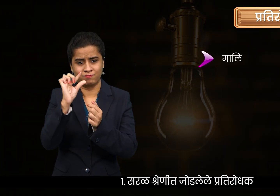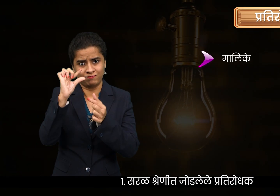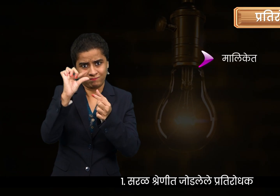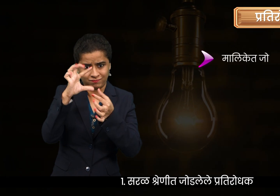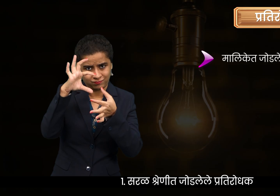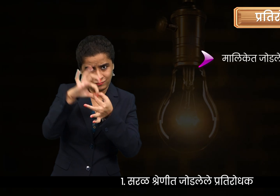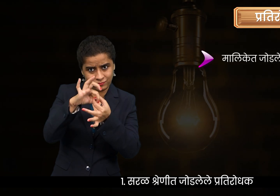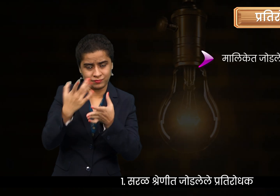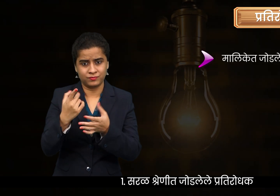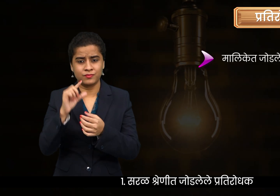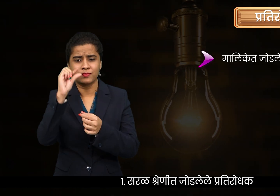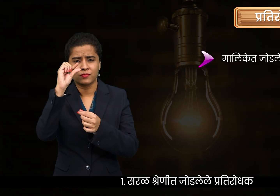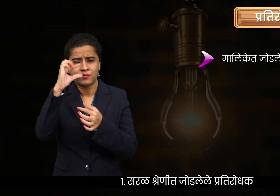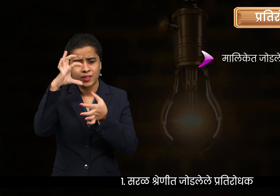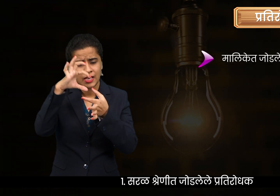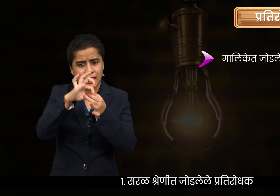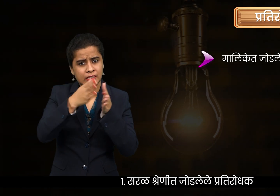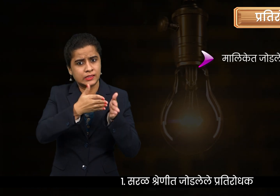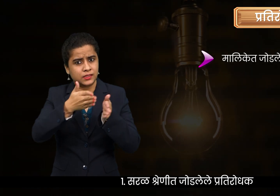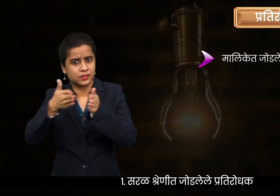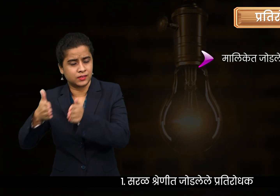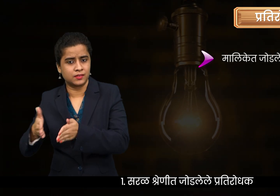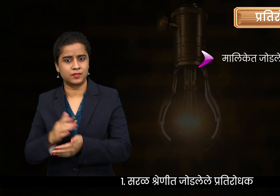सरळ श्रेणीत जोडलेले प्रतिरोधक,